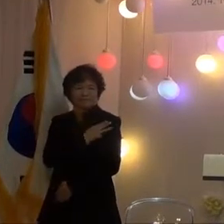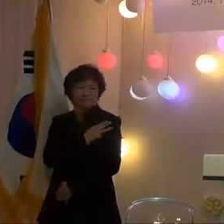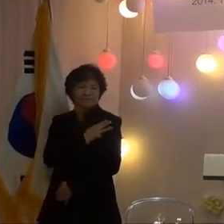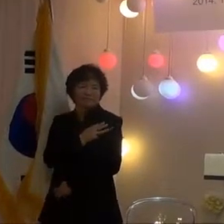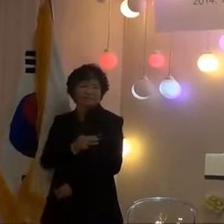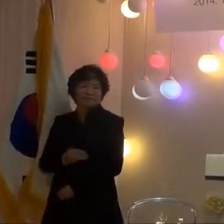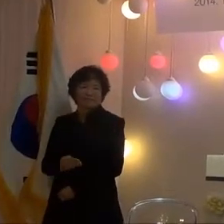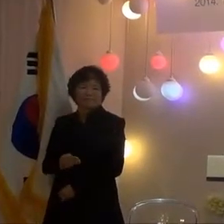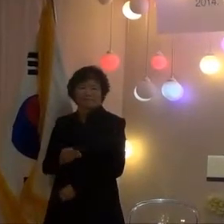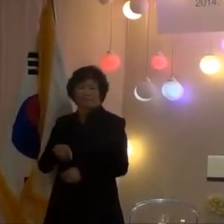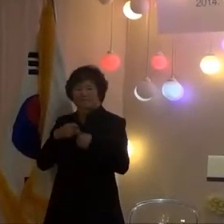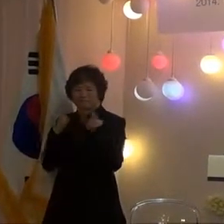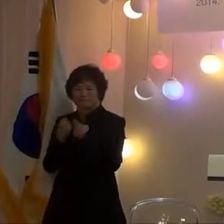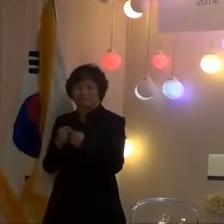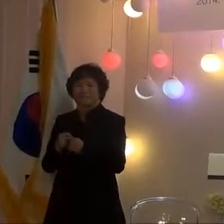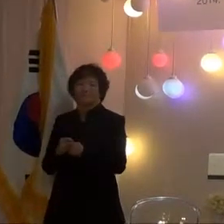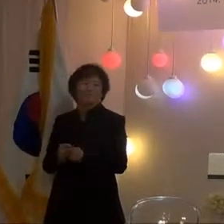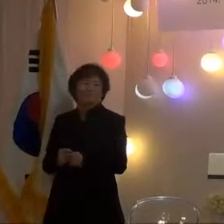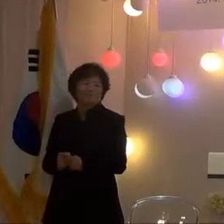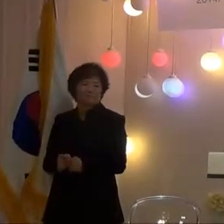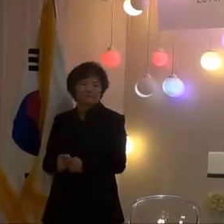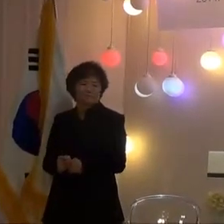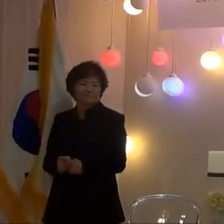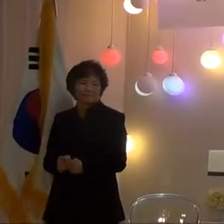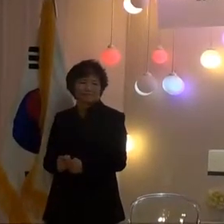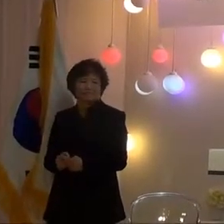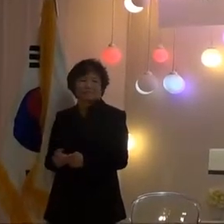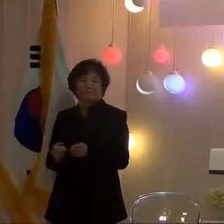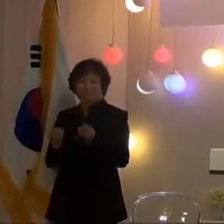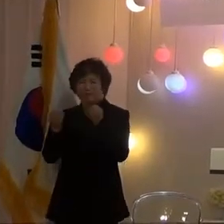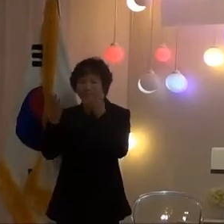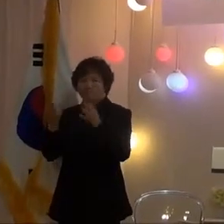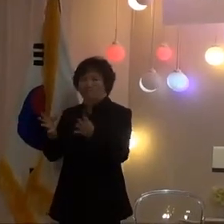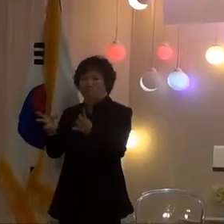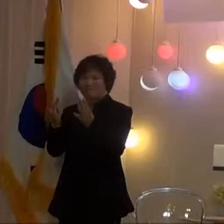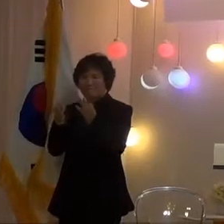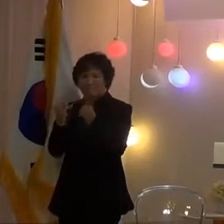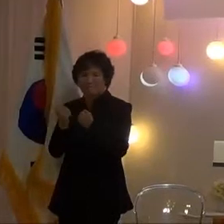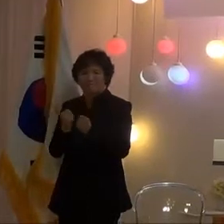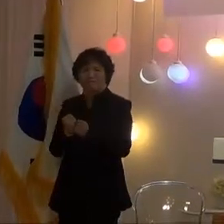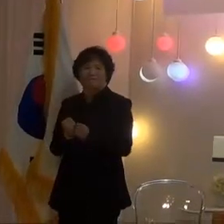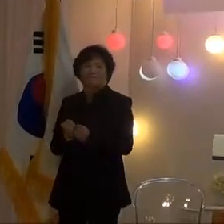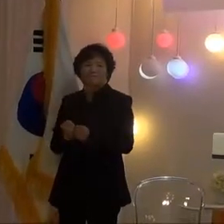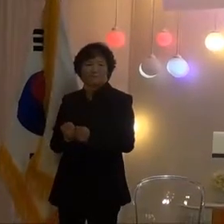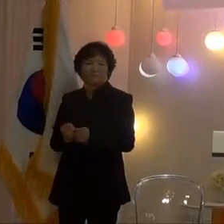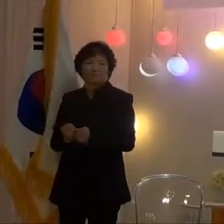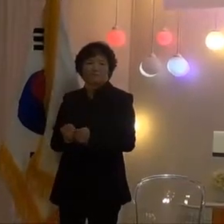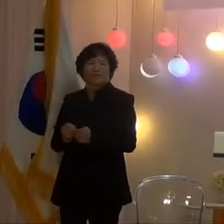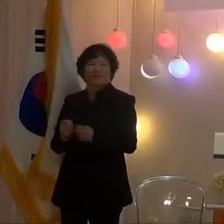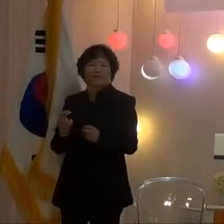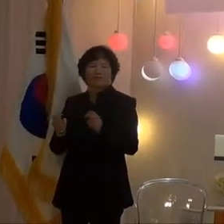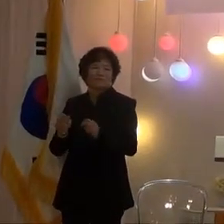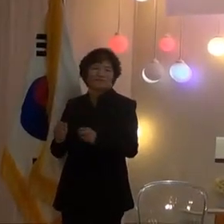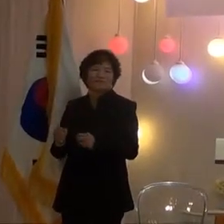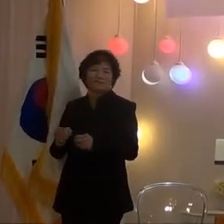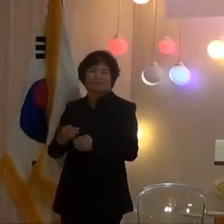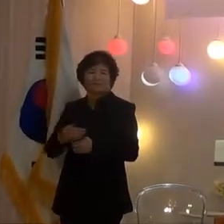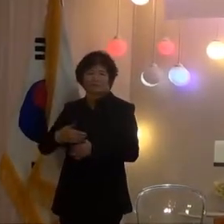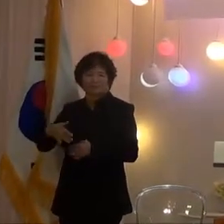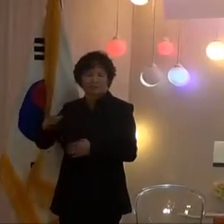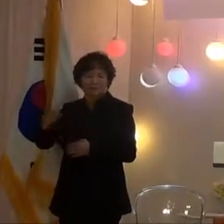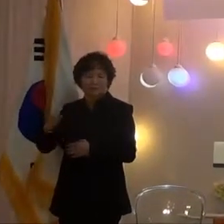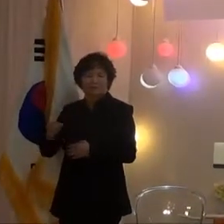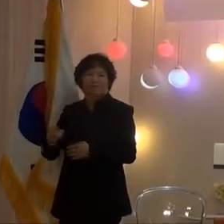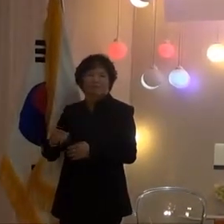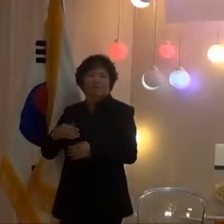부천이 제 개인적으로 보면 이벤트와 어떤 행사 위주로 많이 하는데 거기 산업화로 가는 가독인